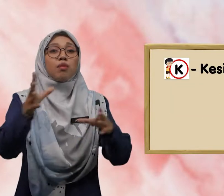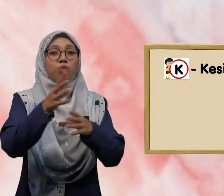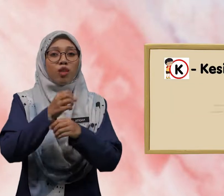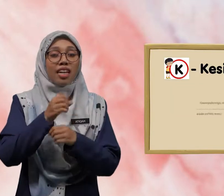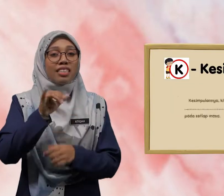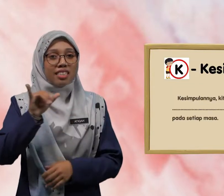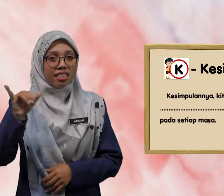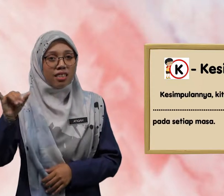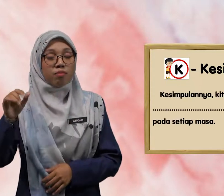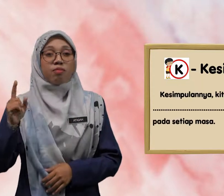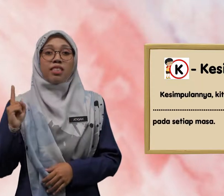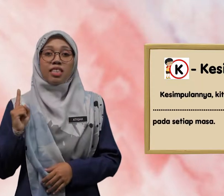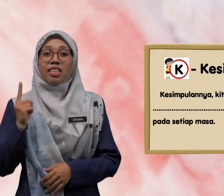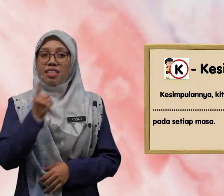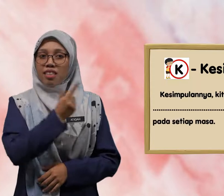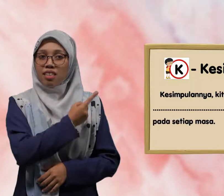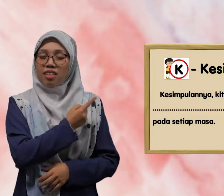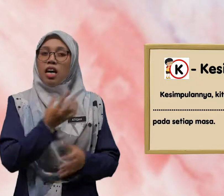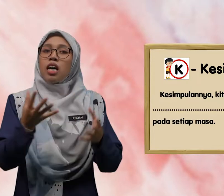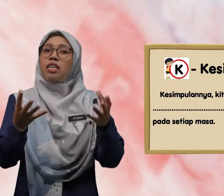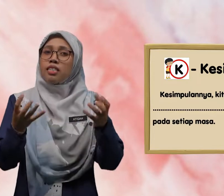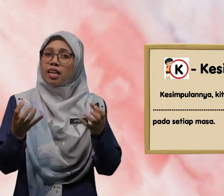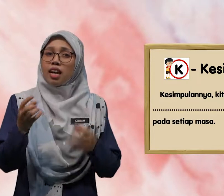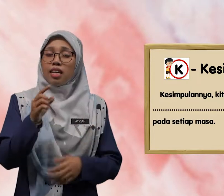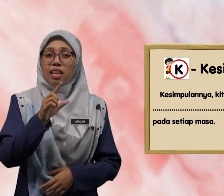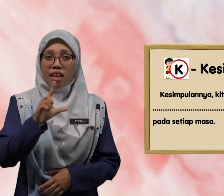kesimpulannya Kita hendaklah